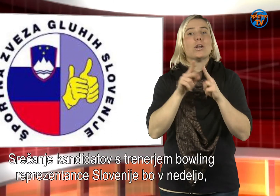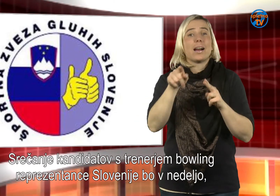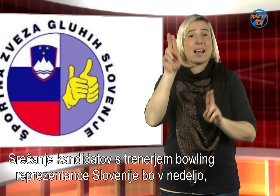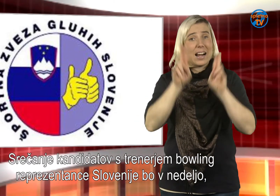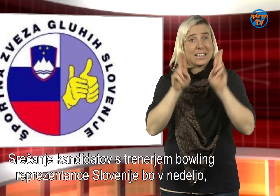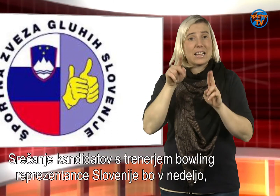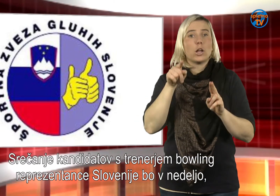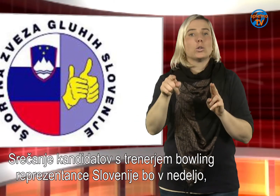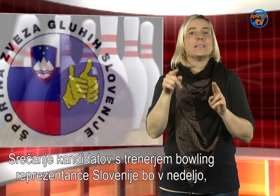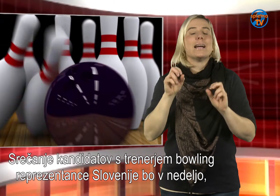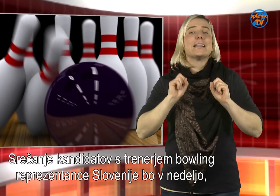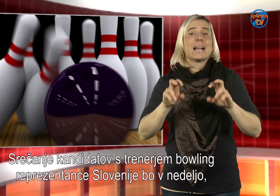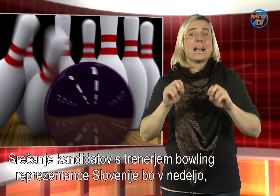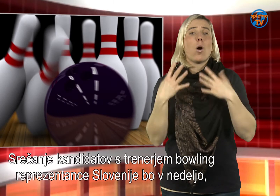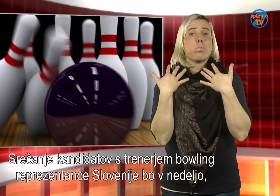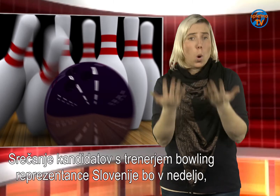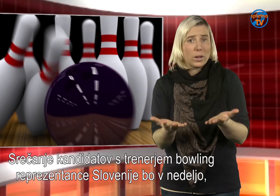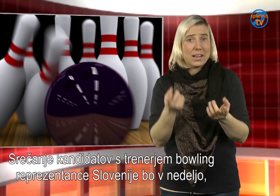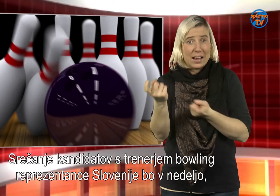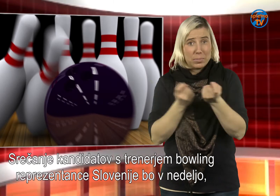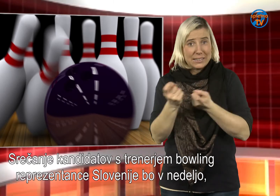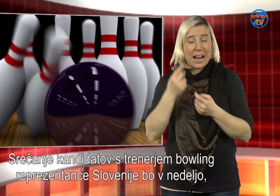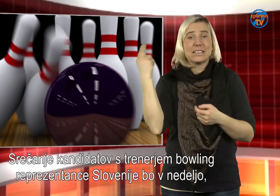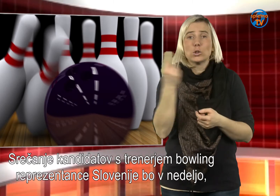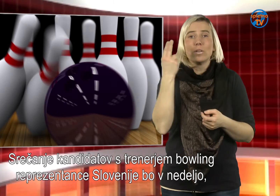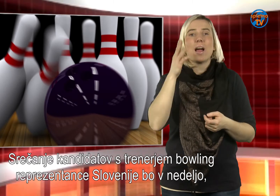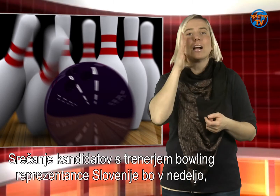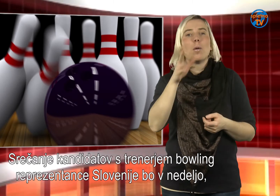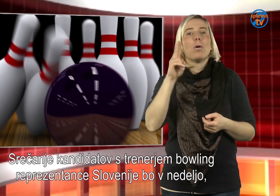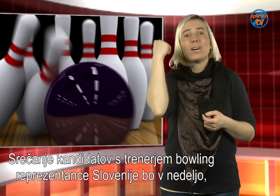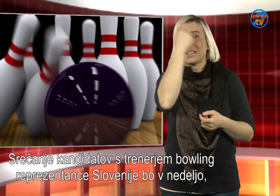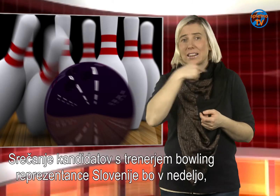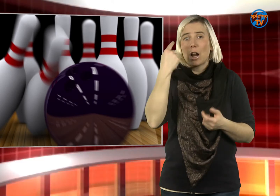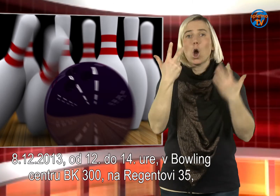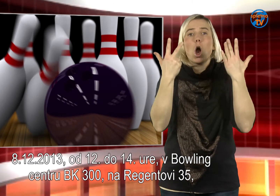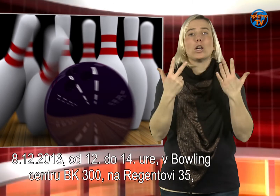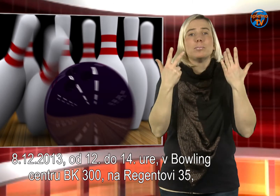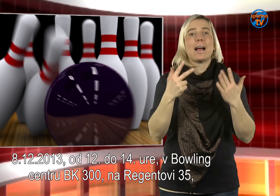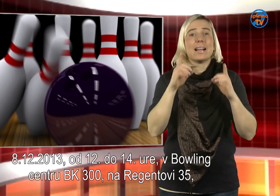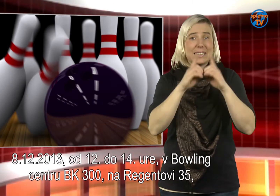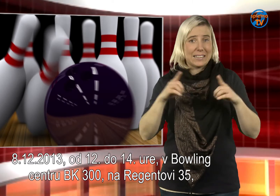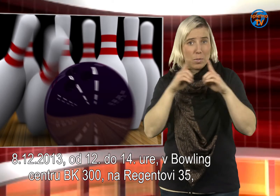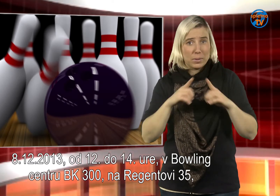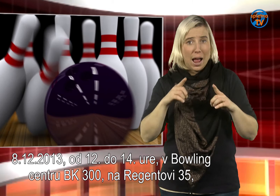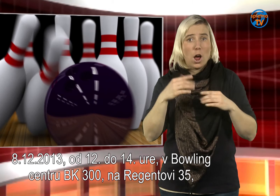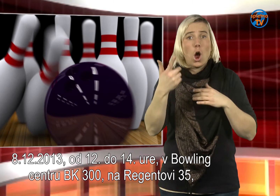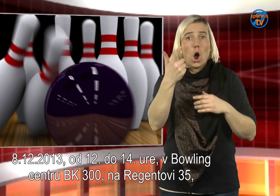Srečanje kandidatov s trenerjem bowlinške reprezentance Slovenije bo v nedeljo 8. decembra 2013